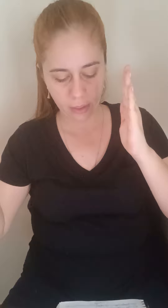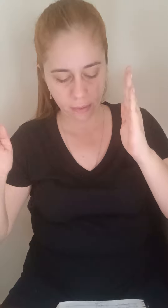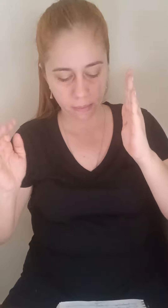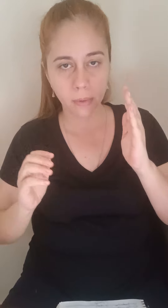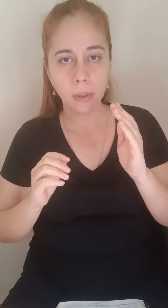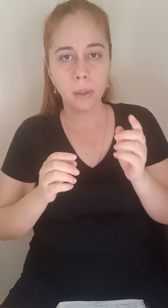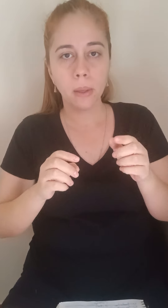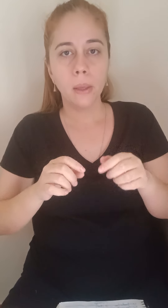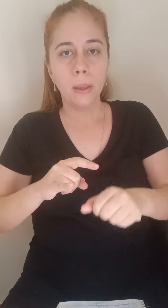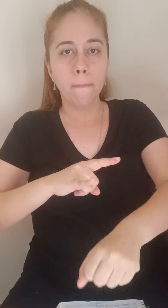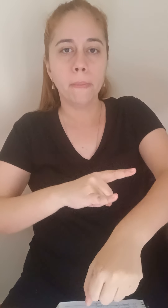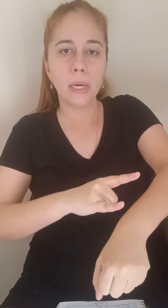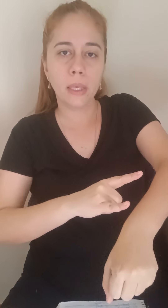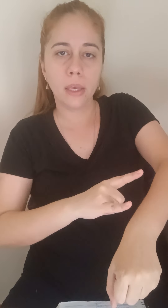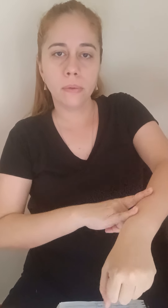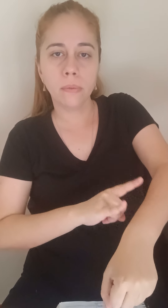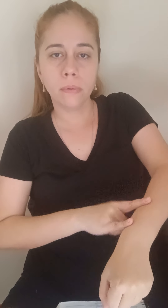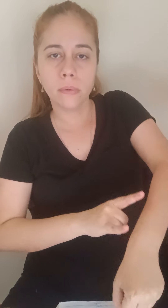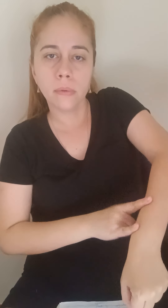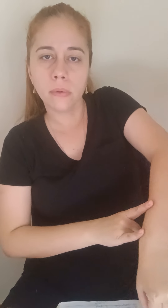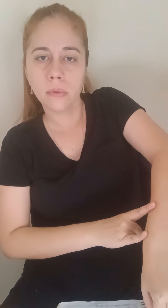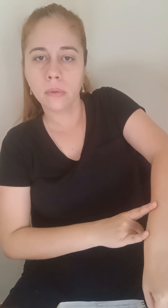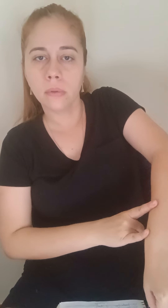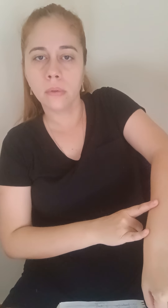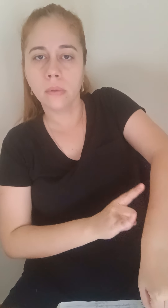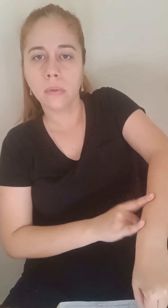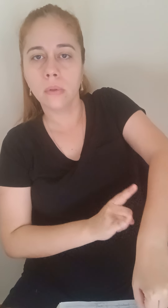Biblioteca. Banheiro.